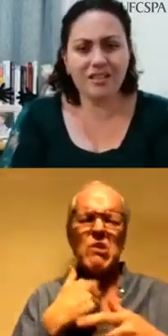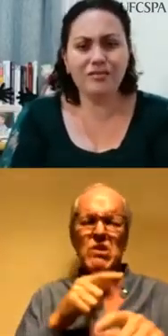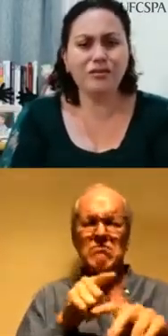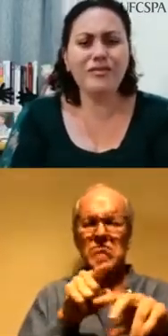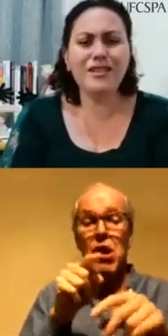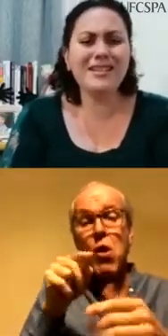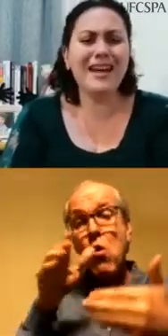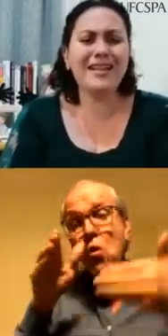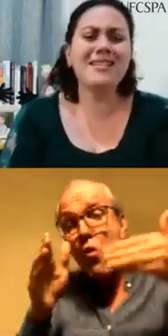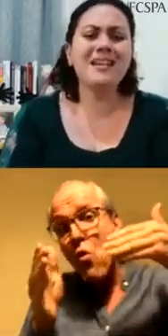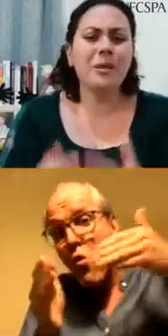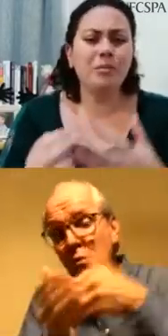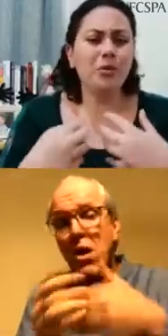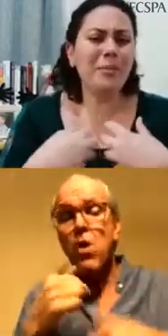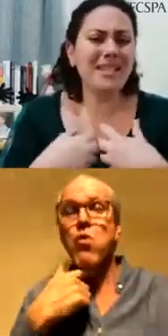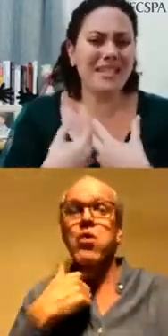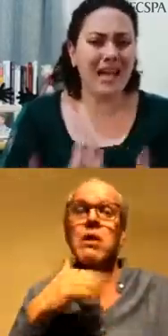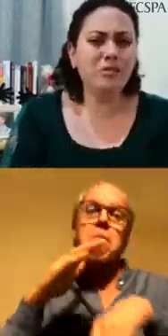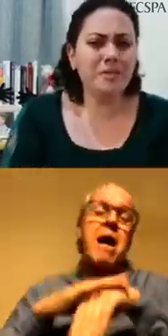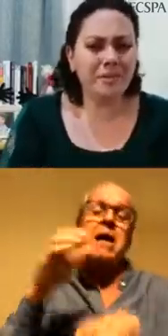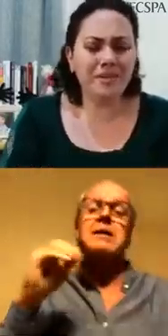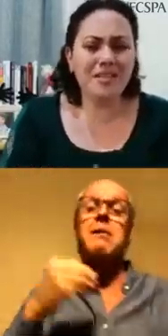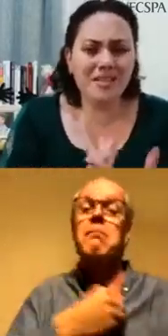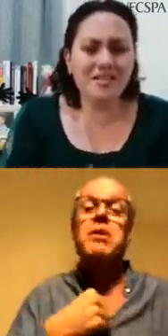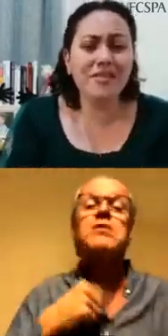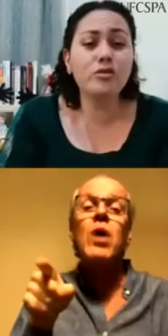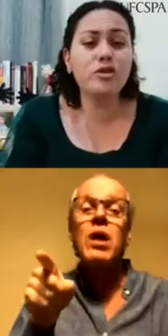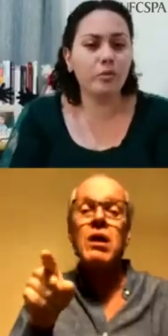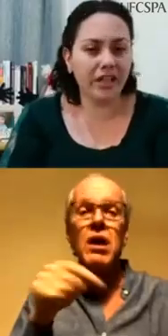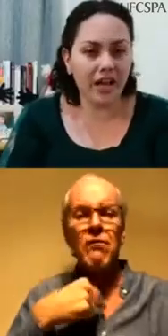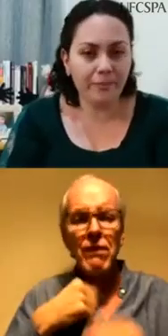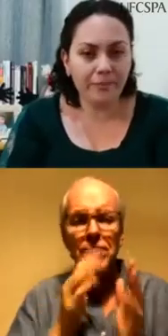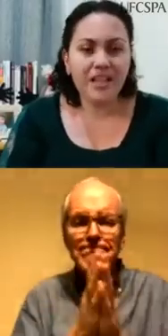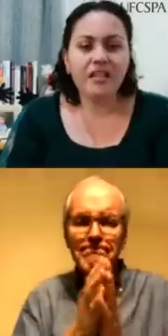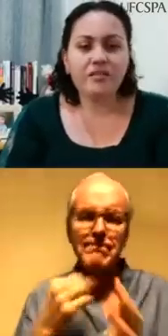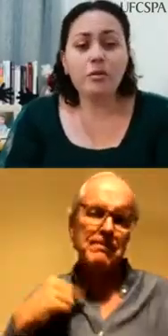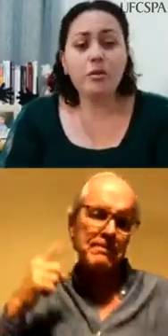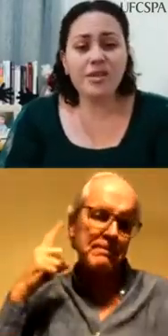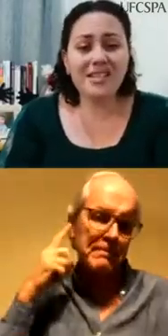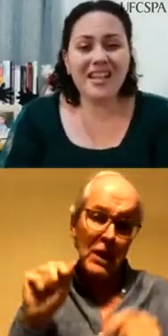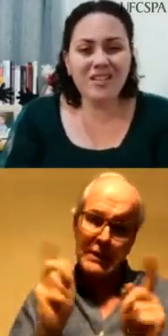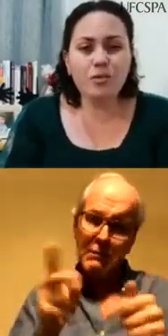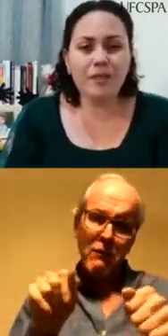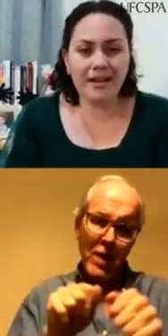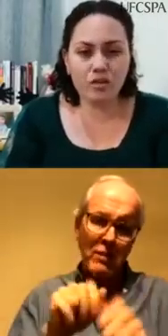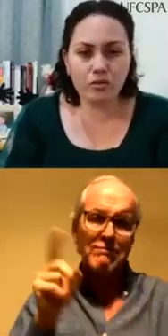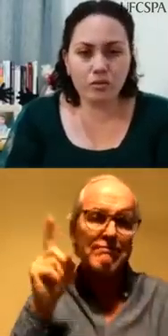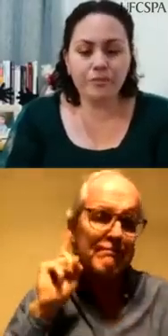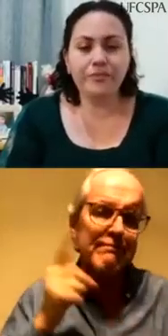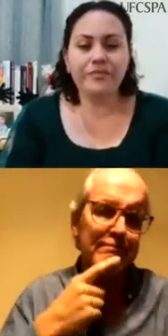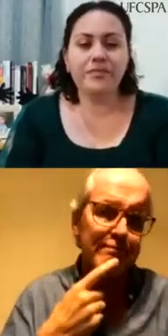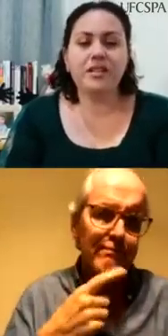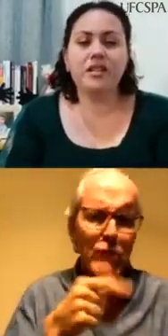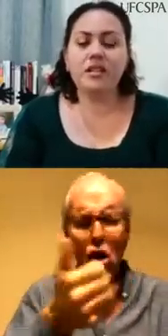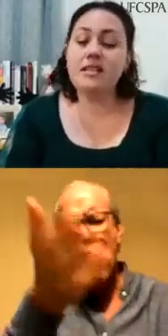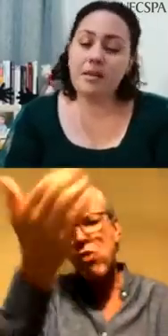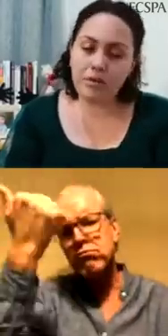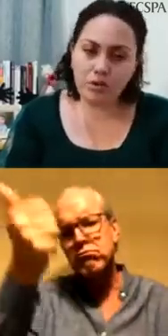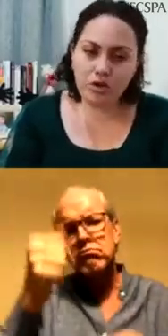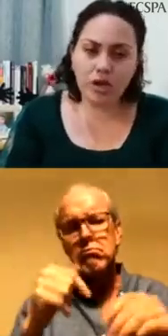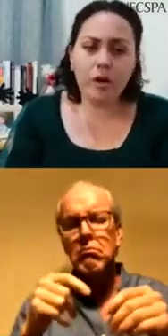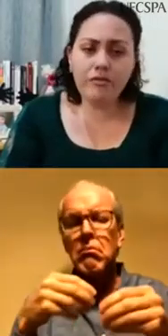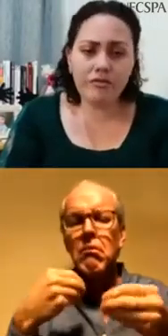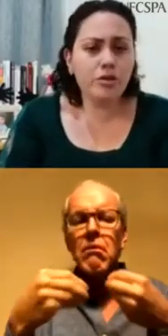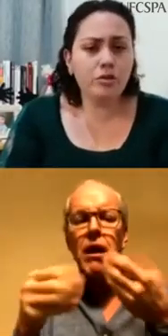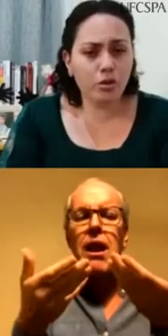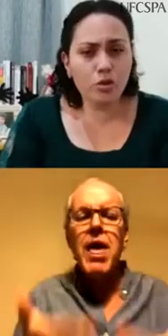comunicação, né? Teve um que fez sinais muito pesados para mim, assim, tentando se comunicar. Então eu gostei do médico, e sempre quando